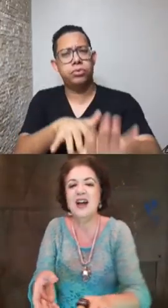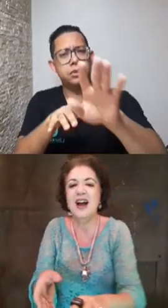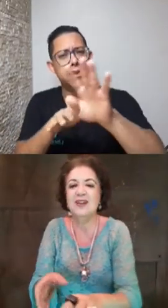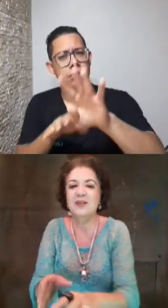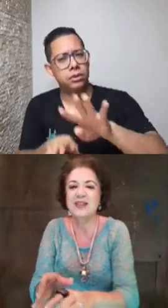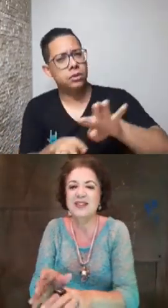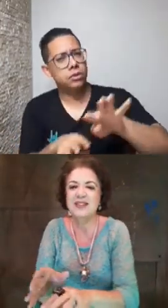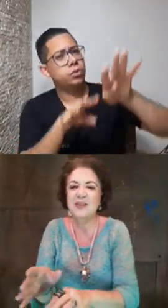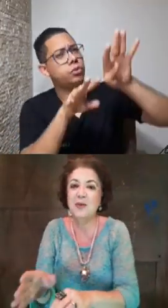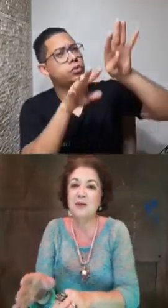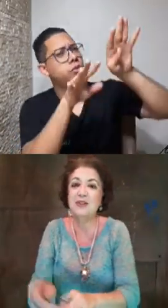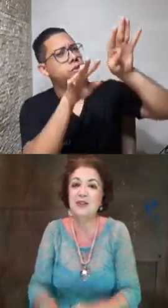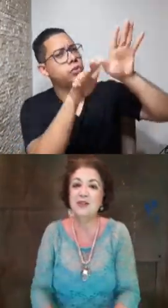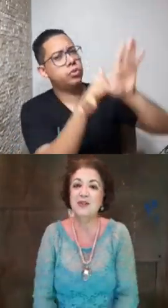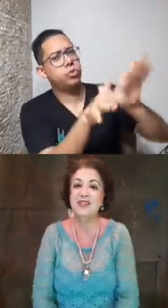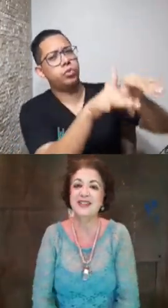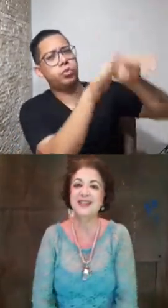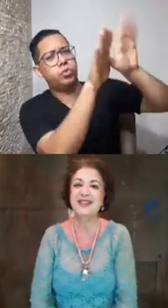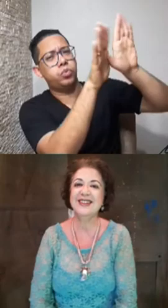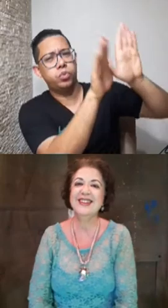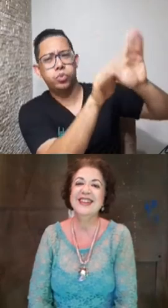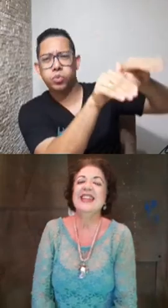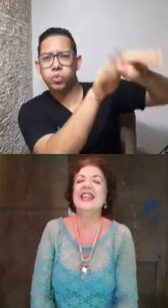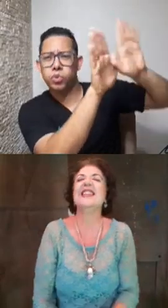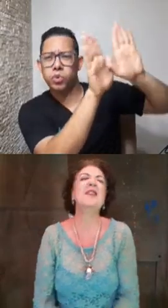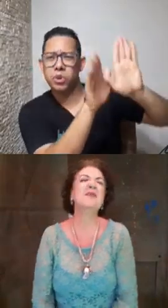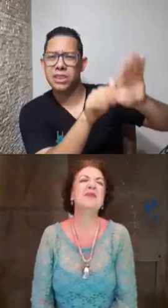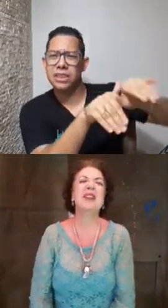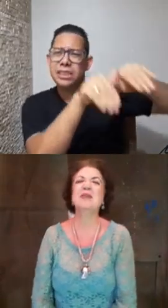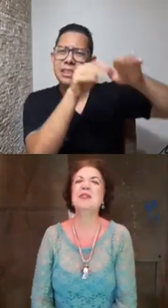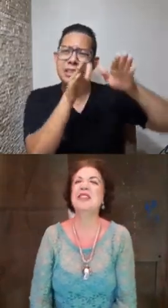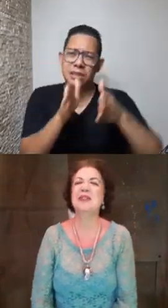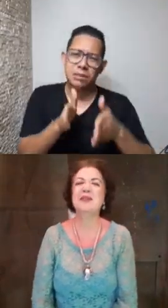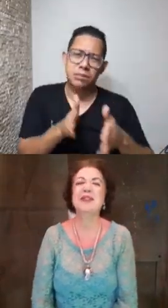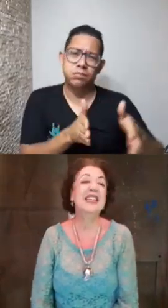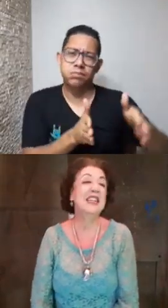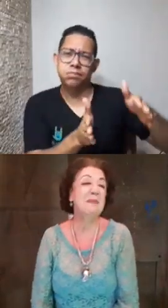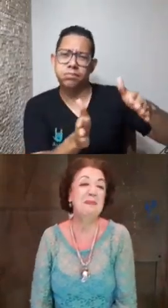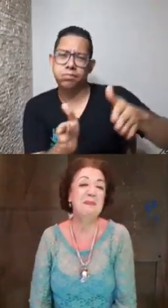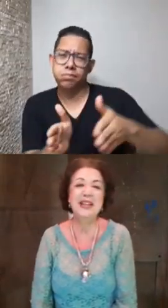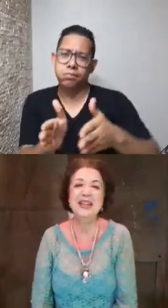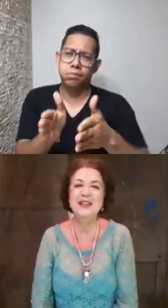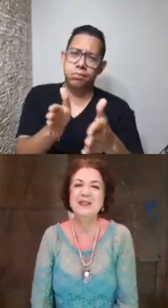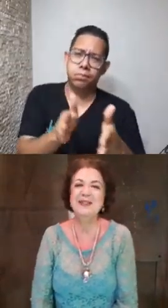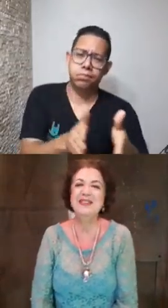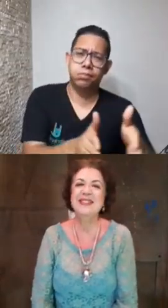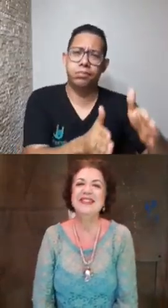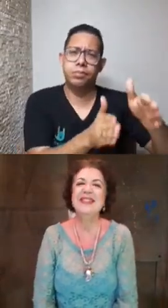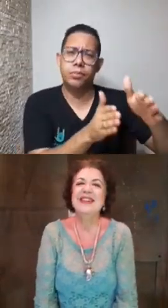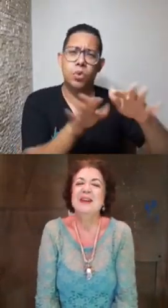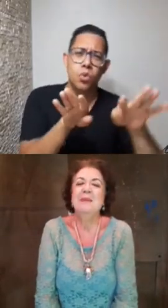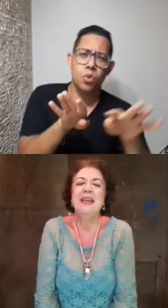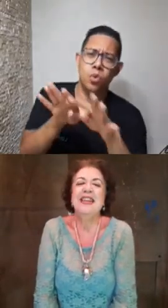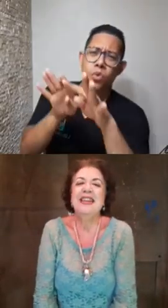de águas começou a se fazer. Nasceu um riozinho limpinho,